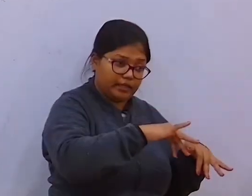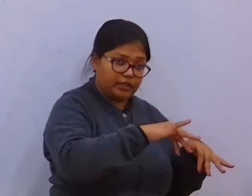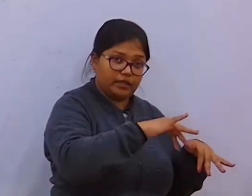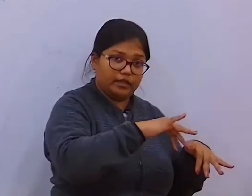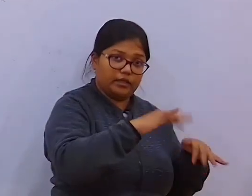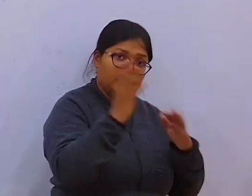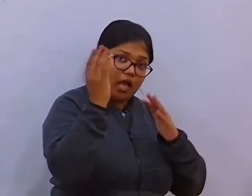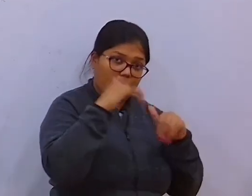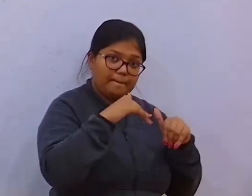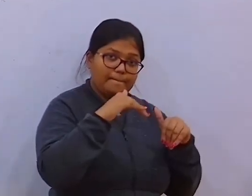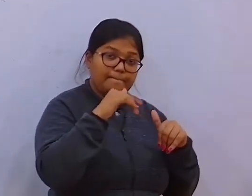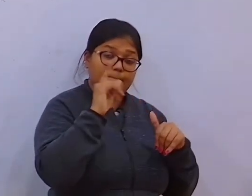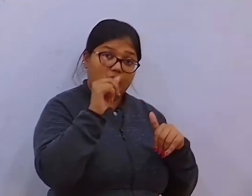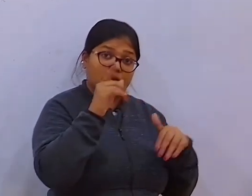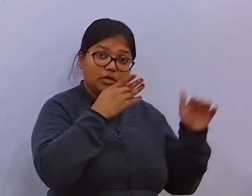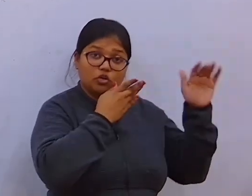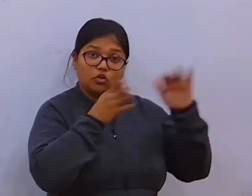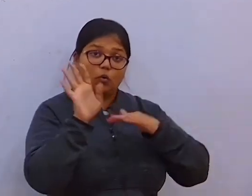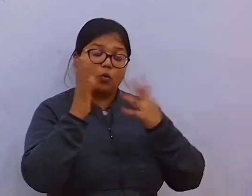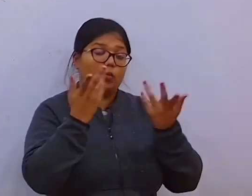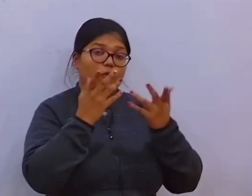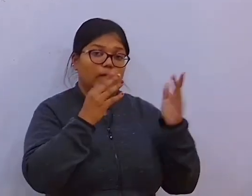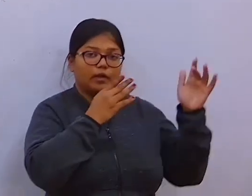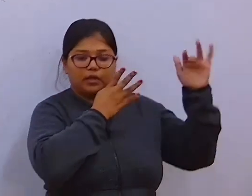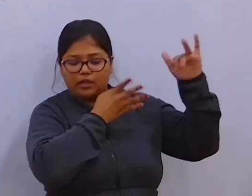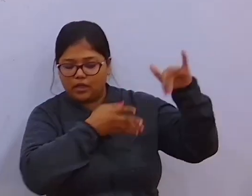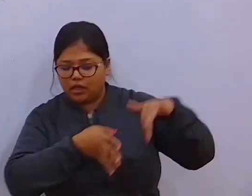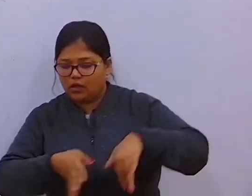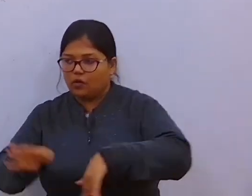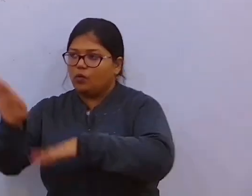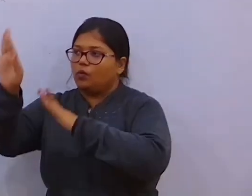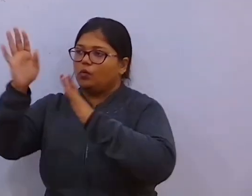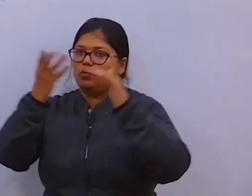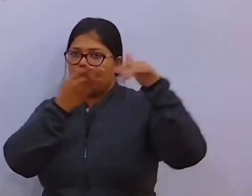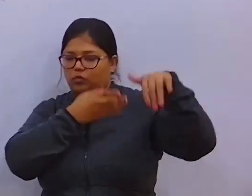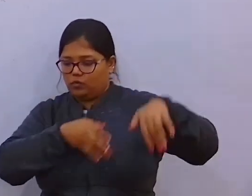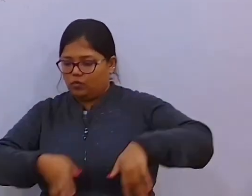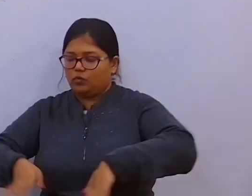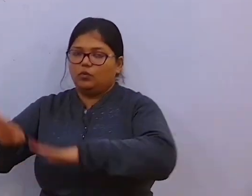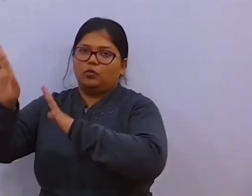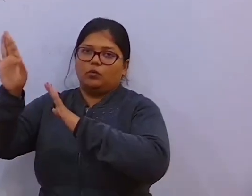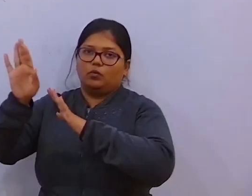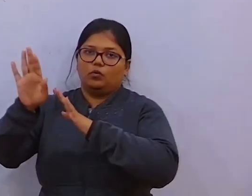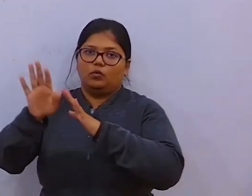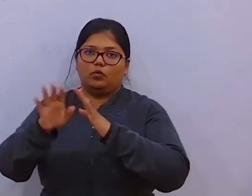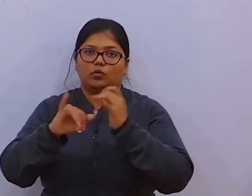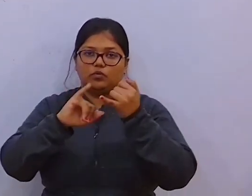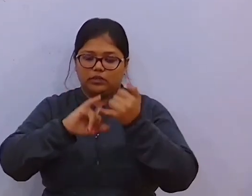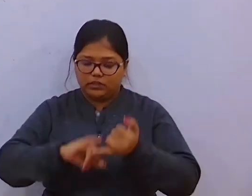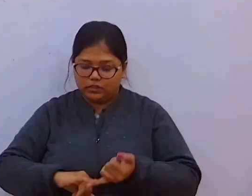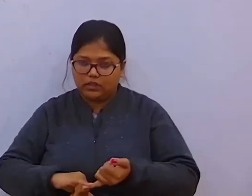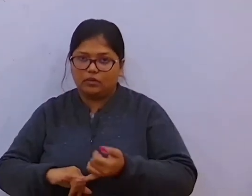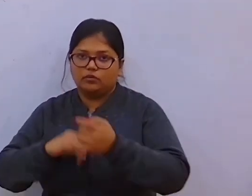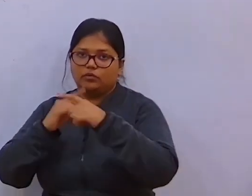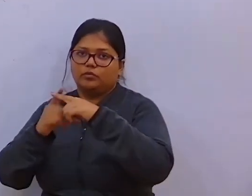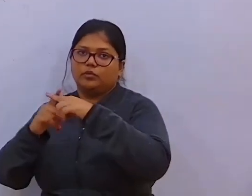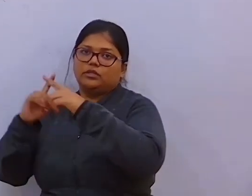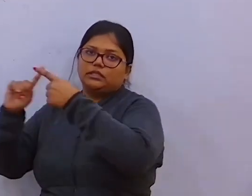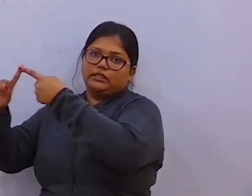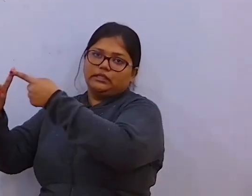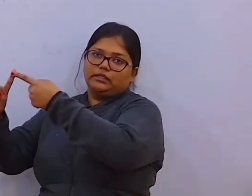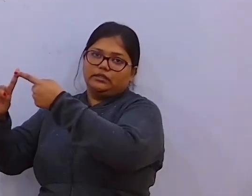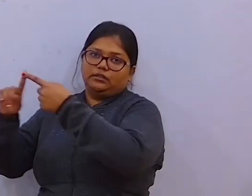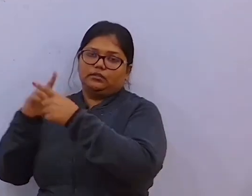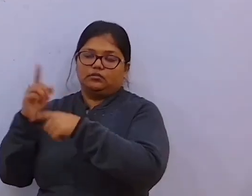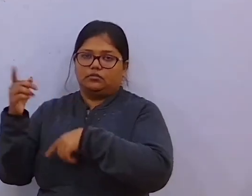जाती है, ठीक। इन पवनों को क्या कहते हैं? जो है वो पछुआ या पश्चिमी जेड स्ट्रीम का नाम